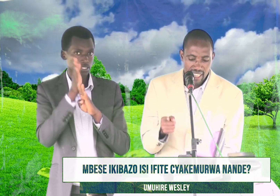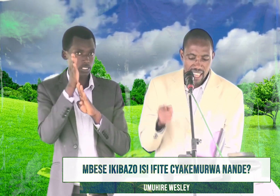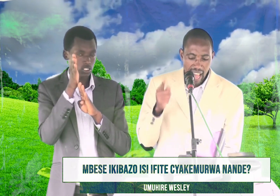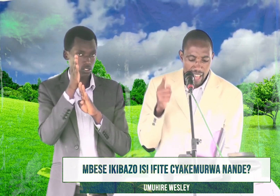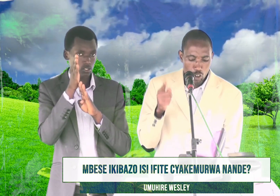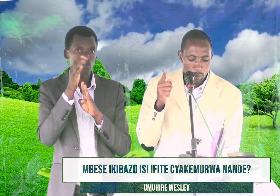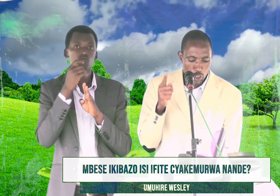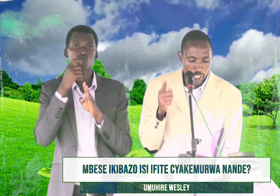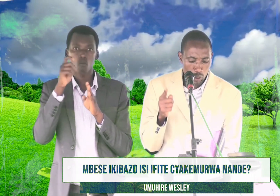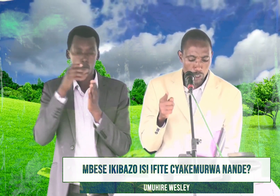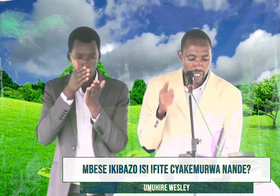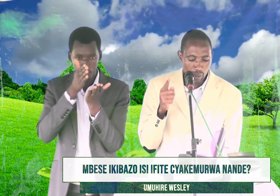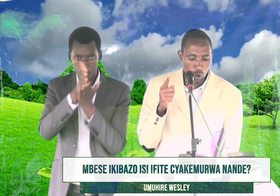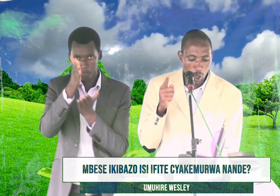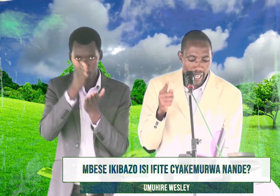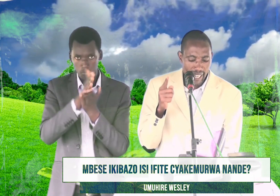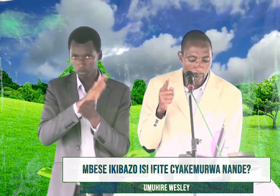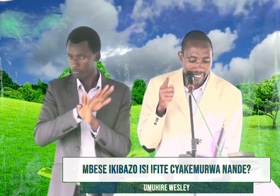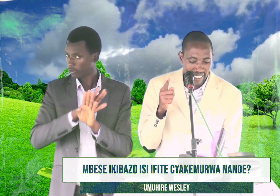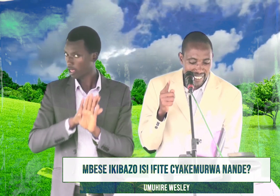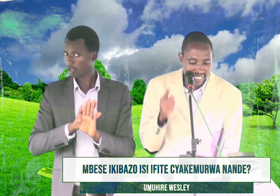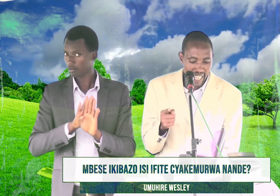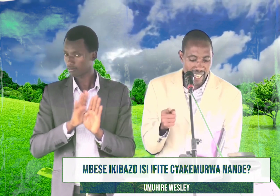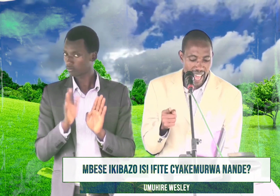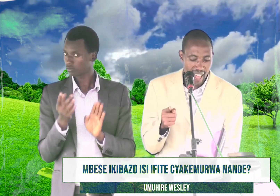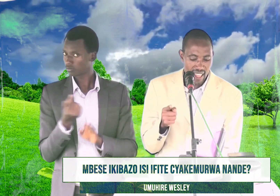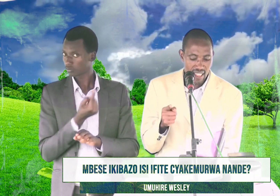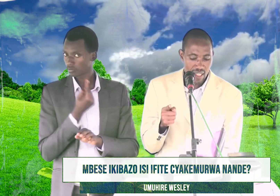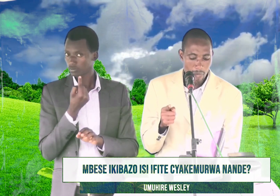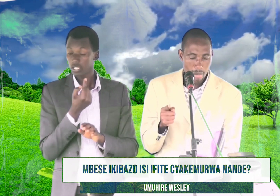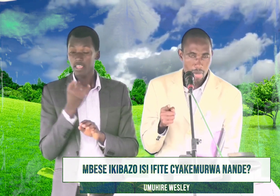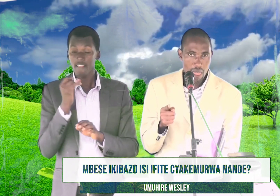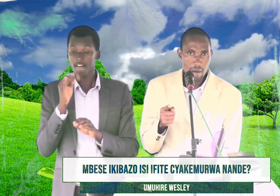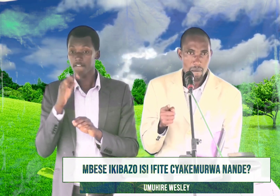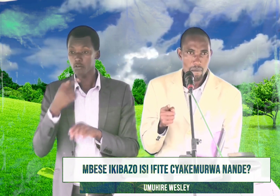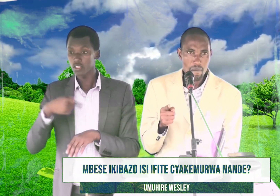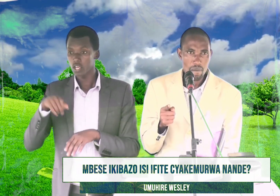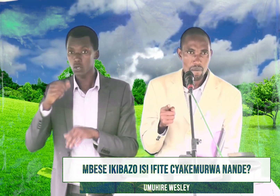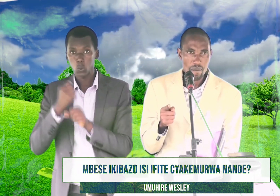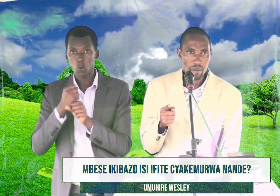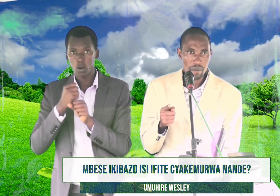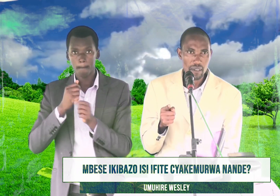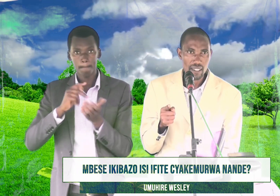N'igihe hari umushinga ugiye gukorana n'abatizera.